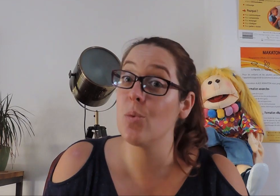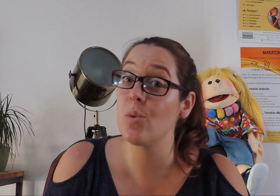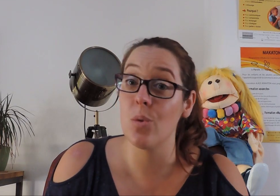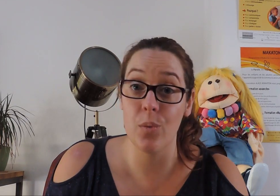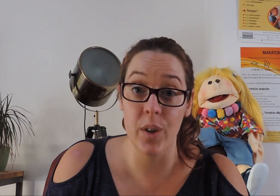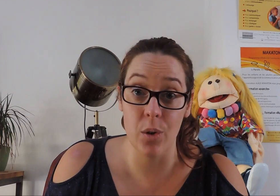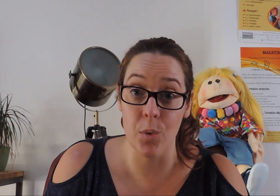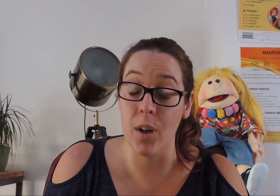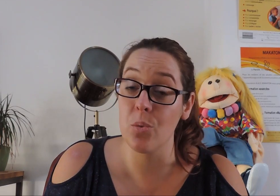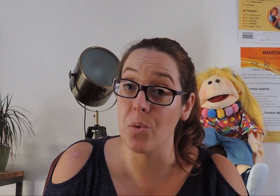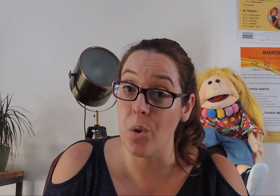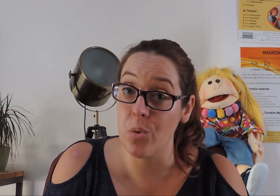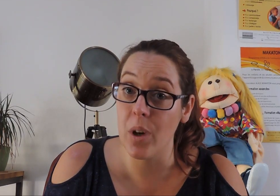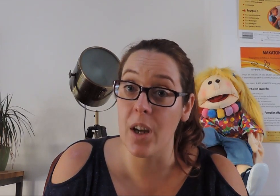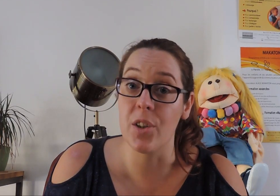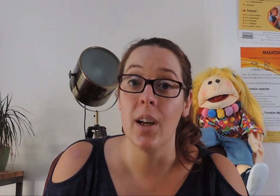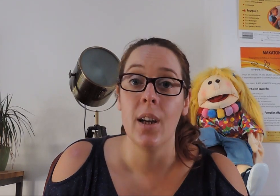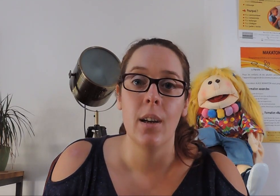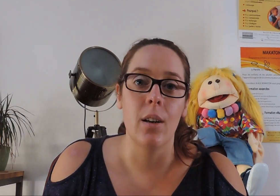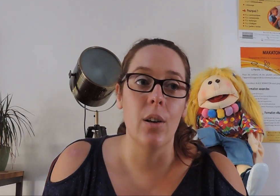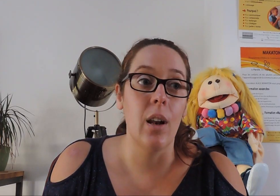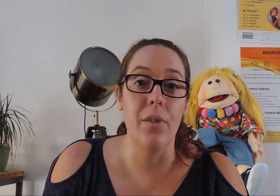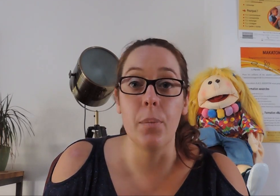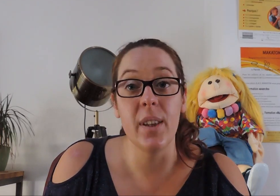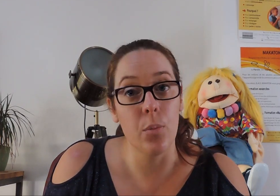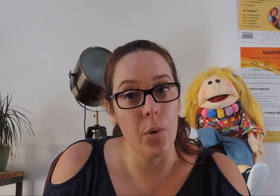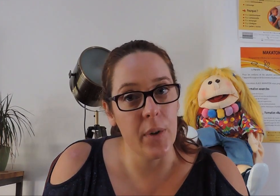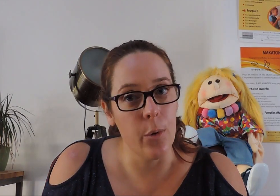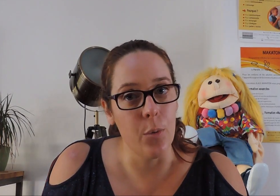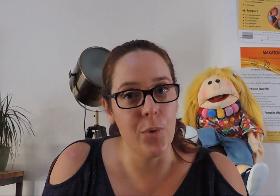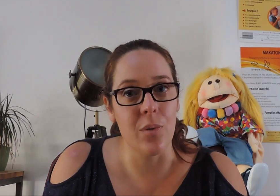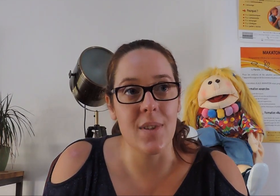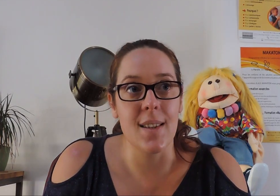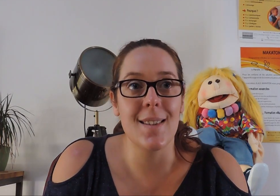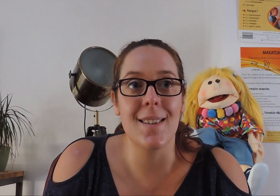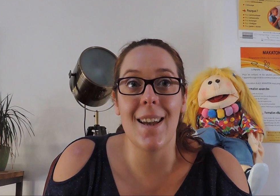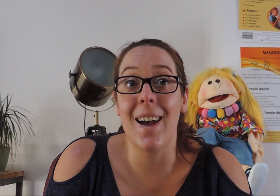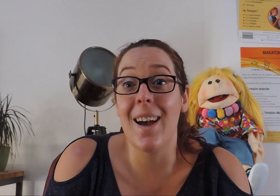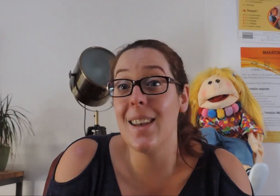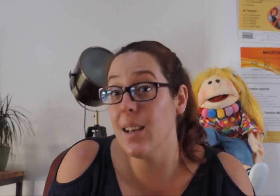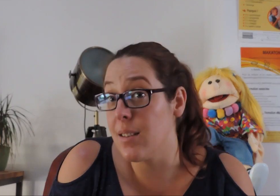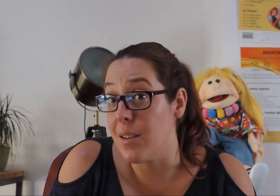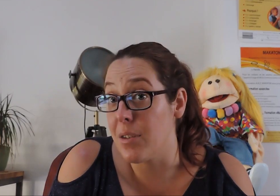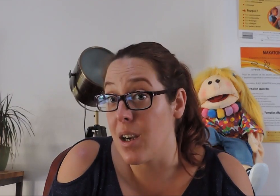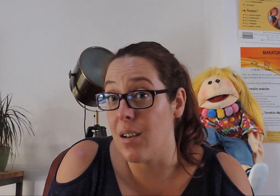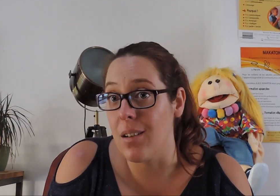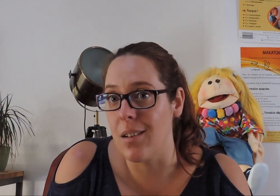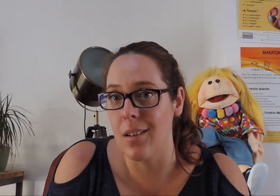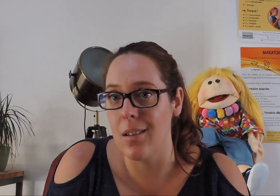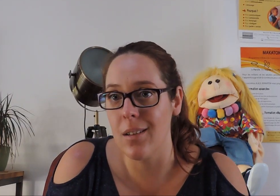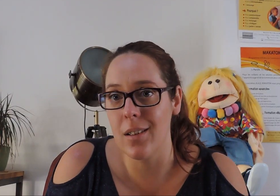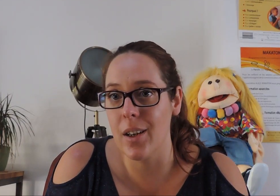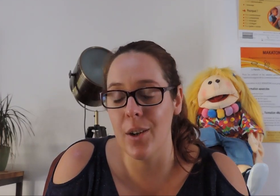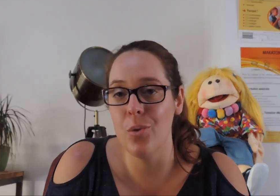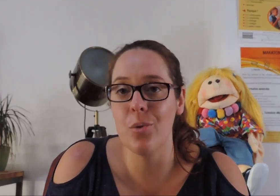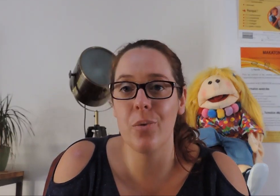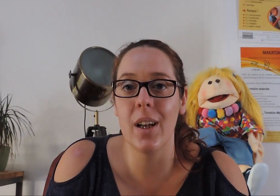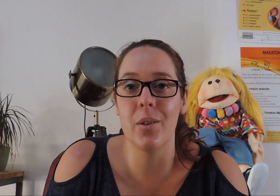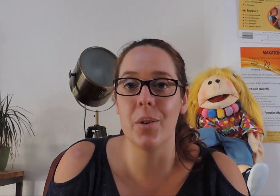à tout son environnement à tout son entourage la famille en premier lieu puisque ça sert à rien d'avoir une nouvelle